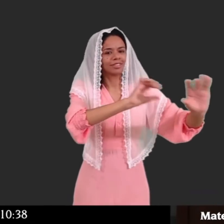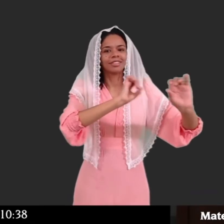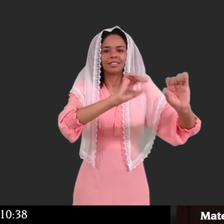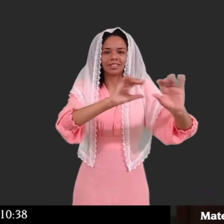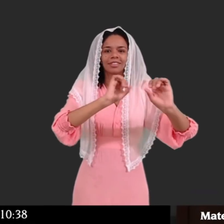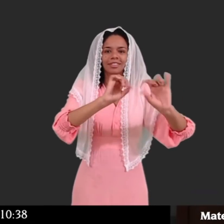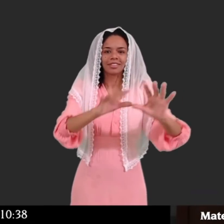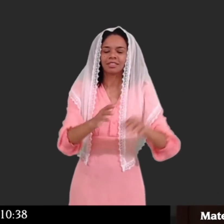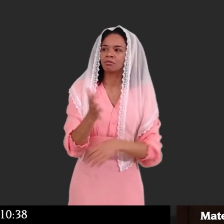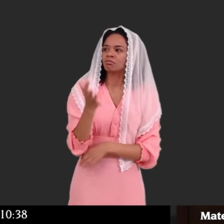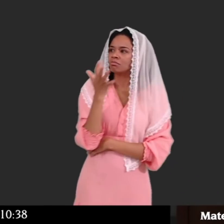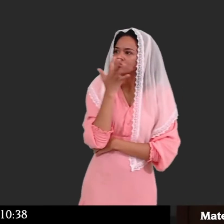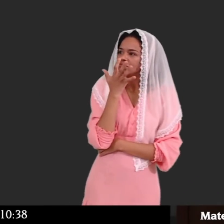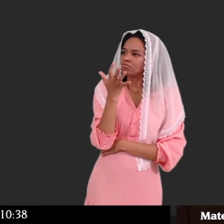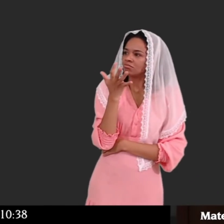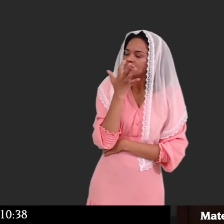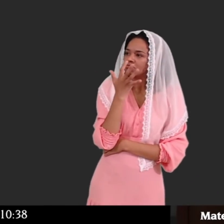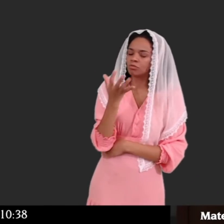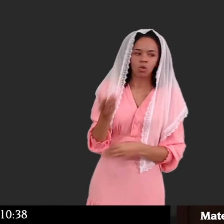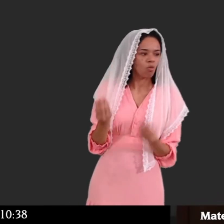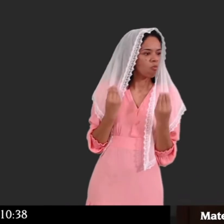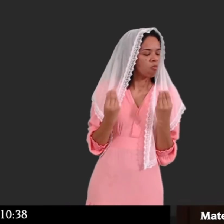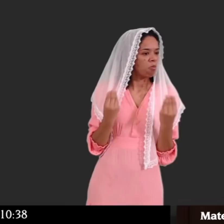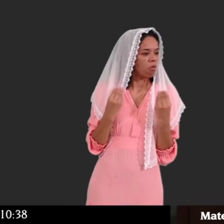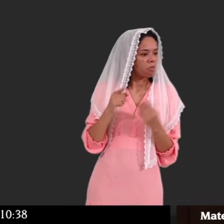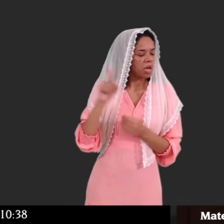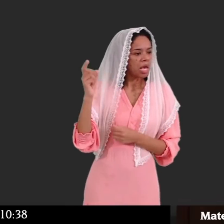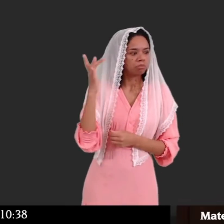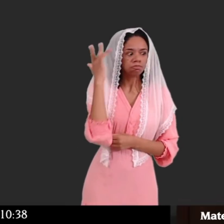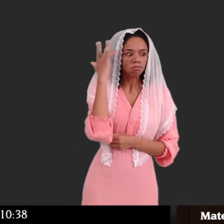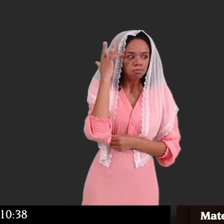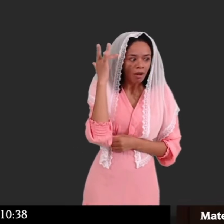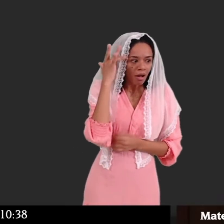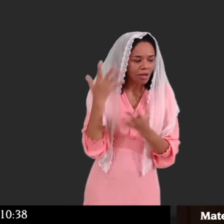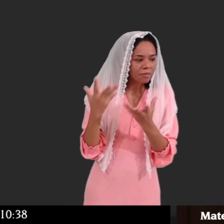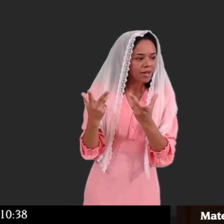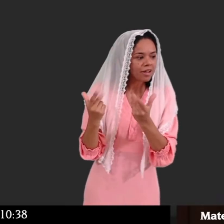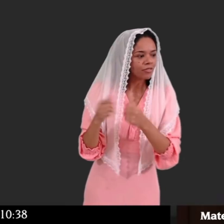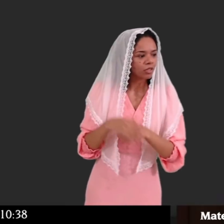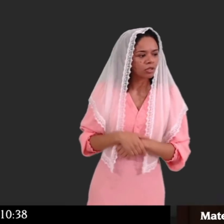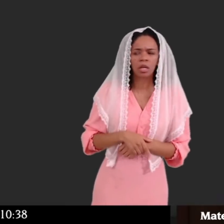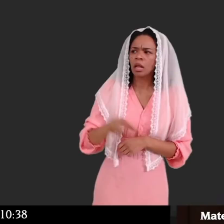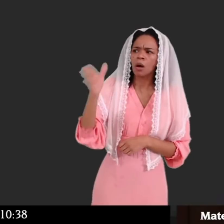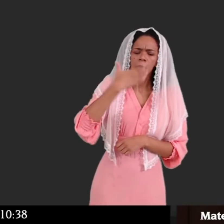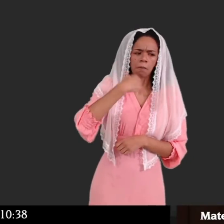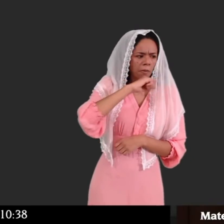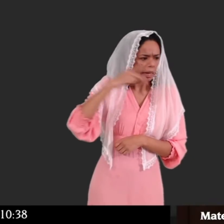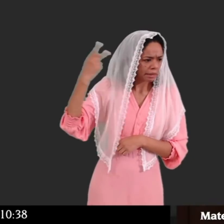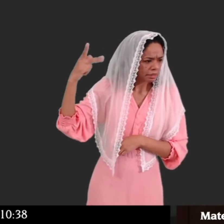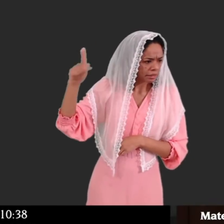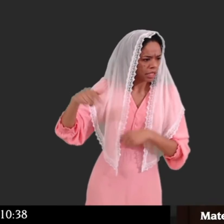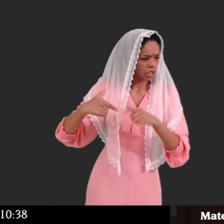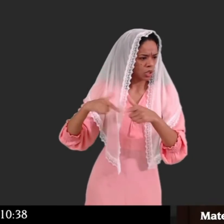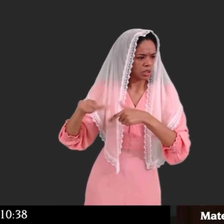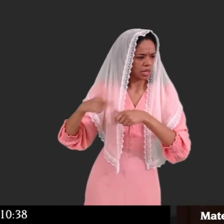diziam: de onde veio a este a sabedoria e estas maravilhas? Não é este o filho do carpinteiro? E